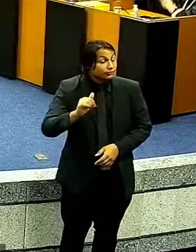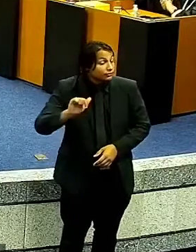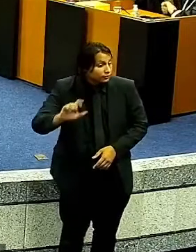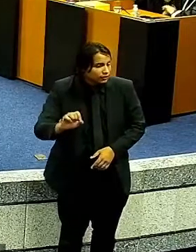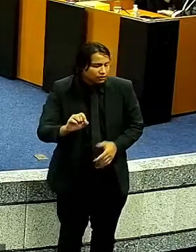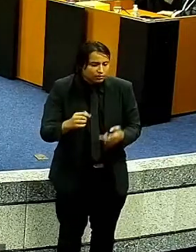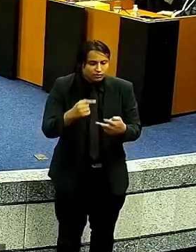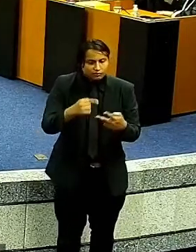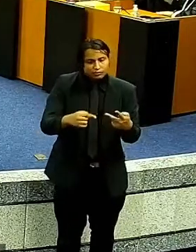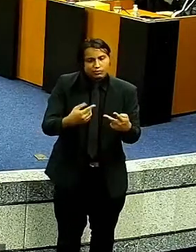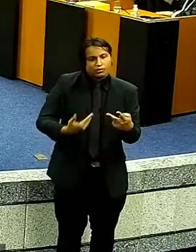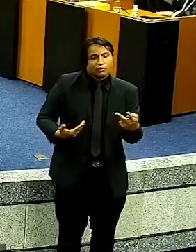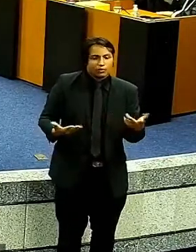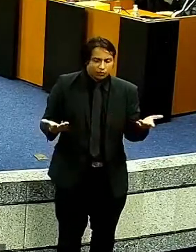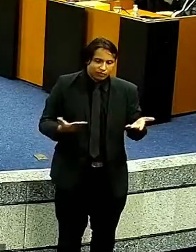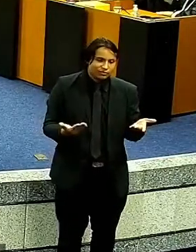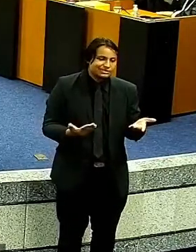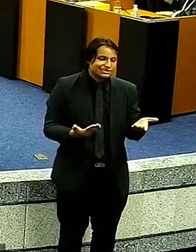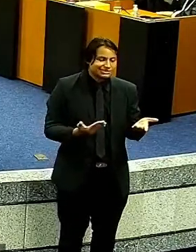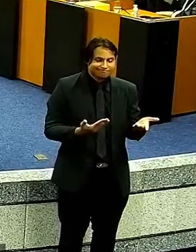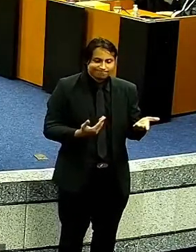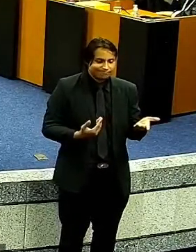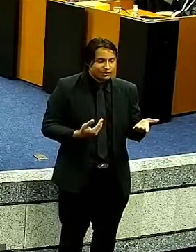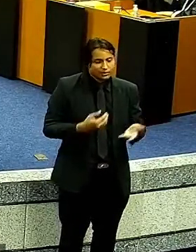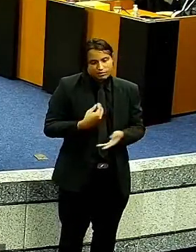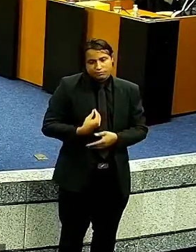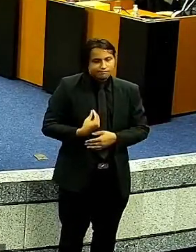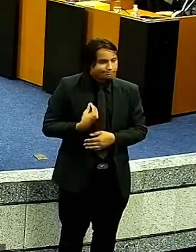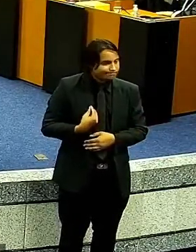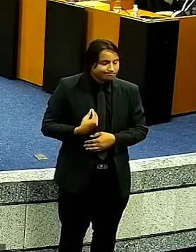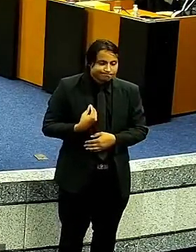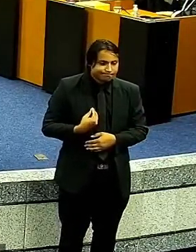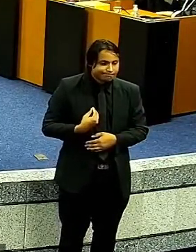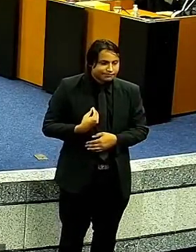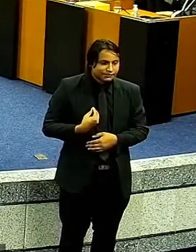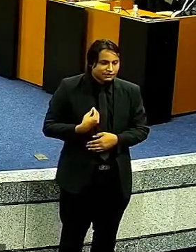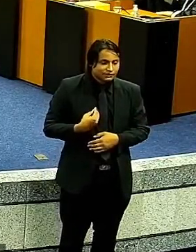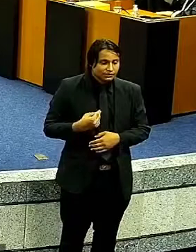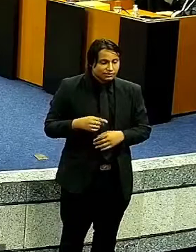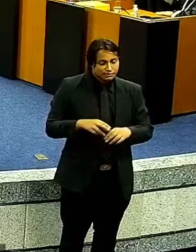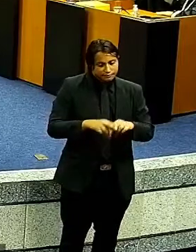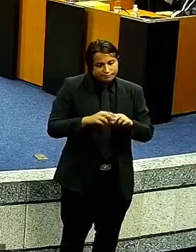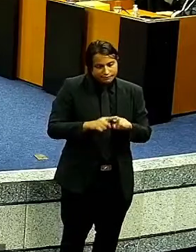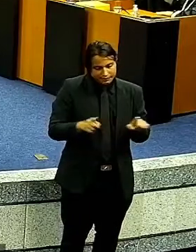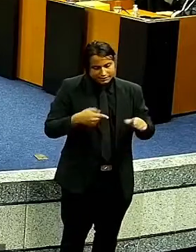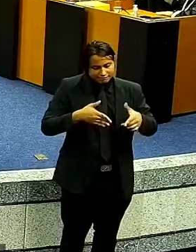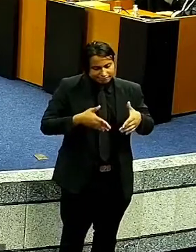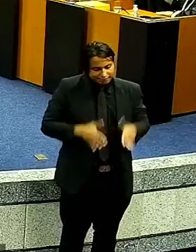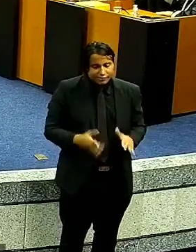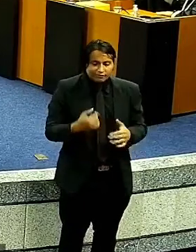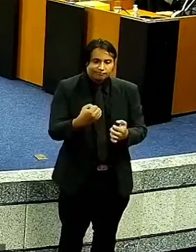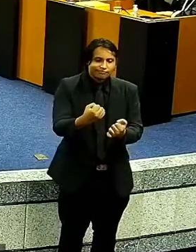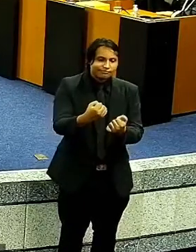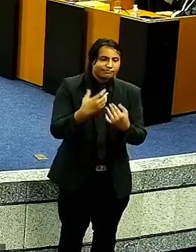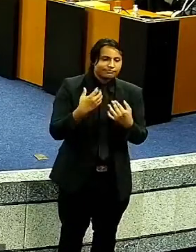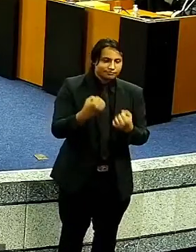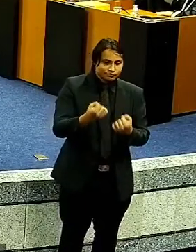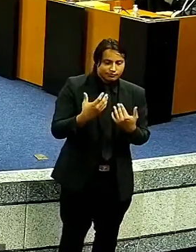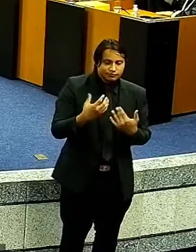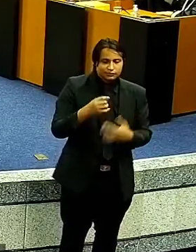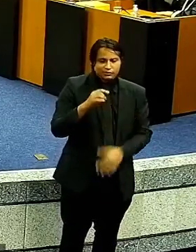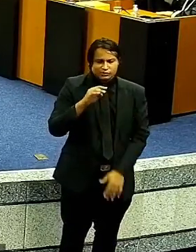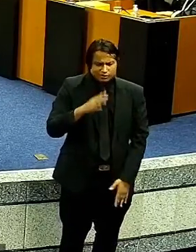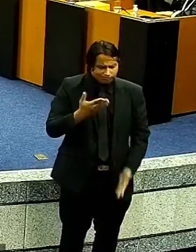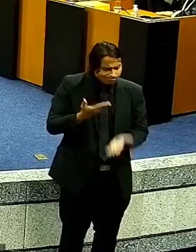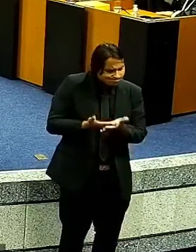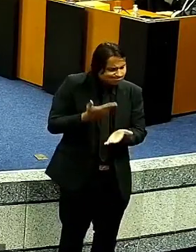que hoje não se encontram mais entre nós por terem me colocado no mundo e meem ensinado que só